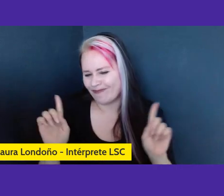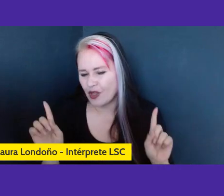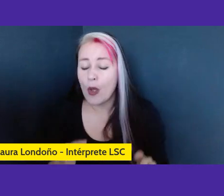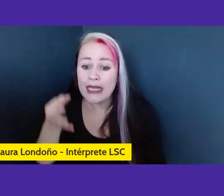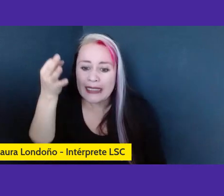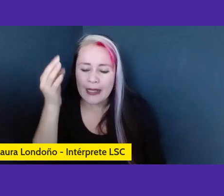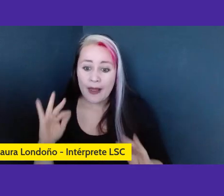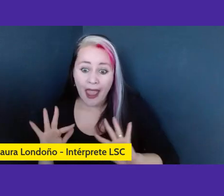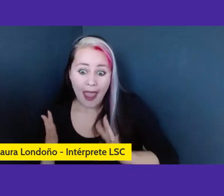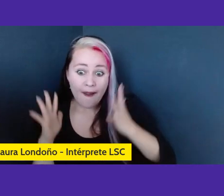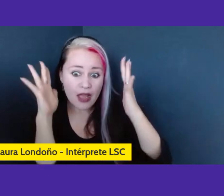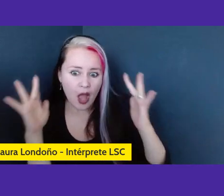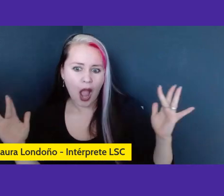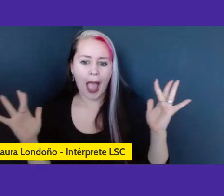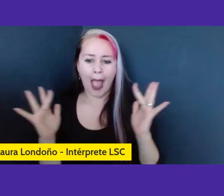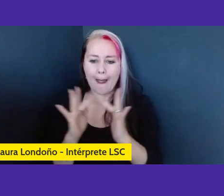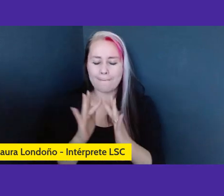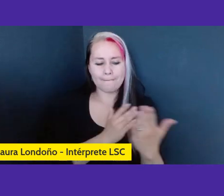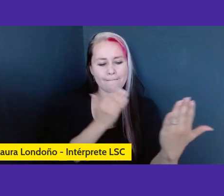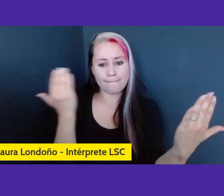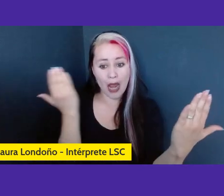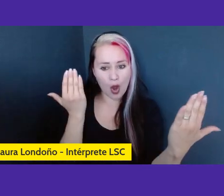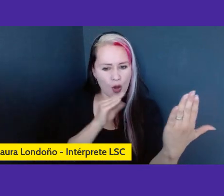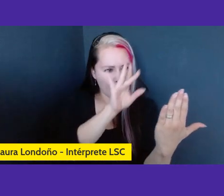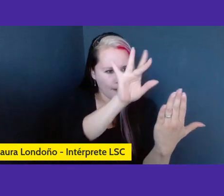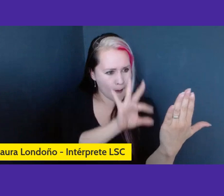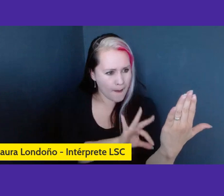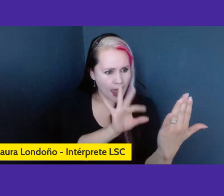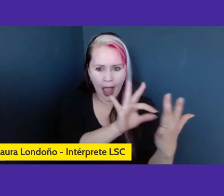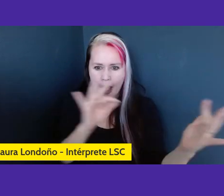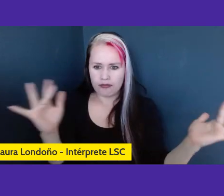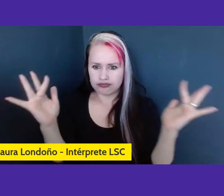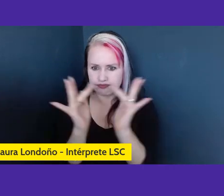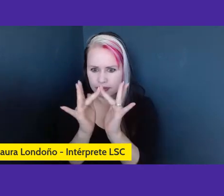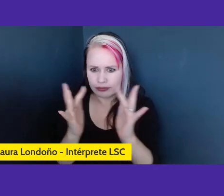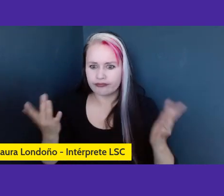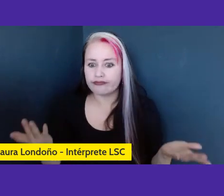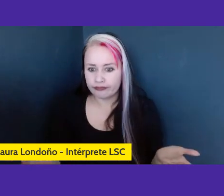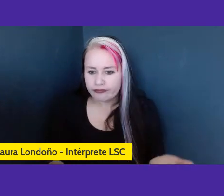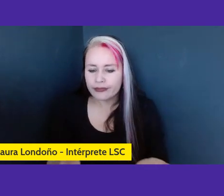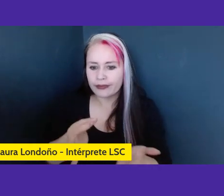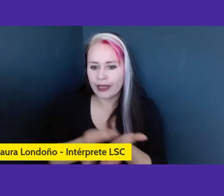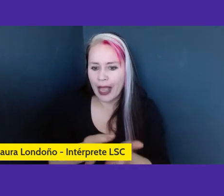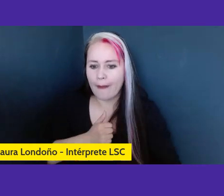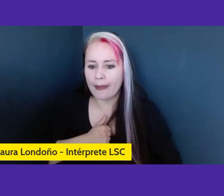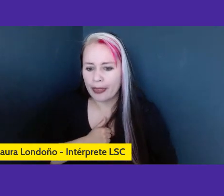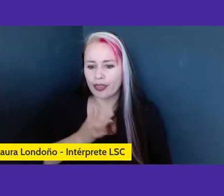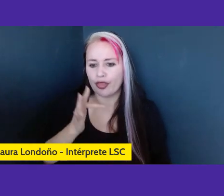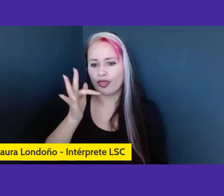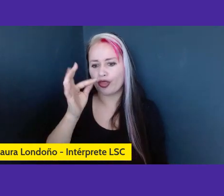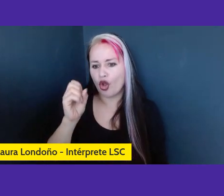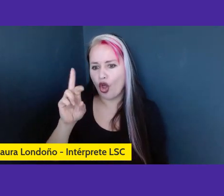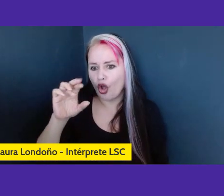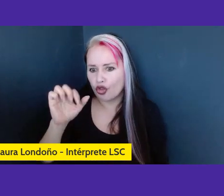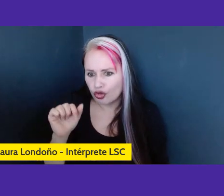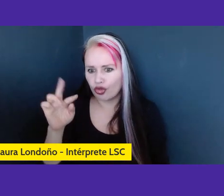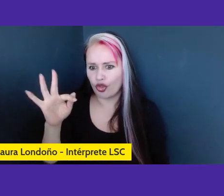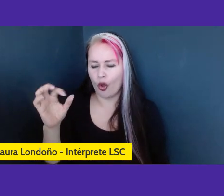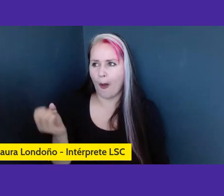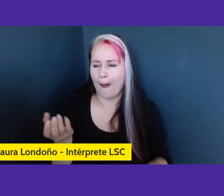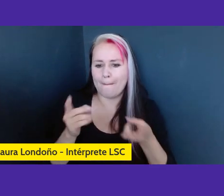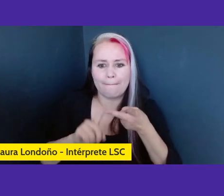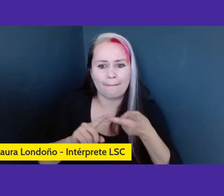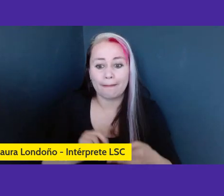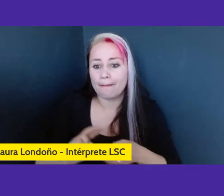los festivales clase A, un Berlín, un San Sebastián, un Cannes, un Toronto, Venecia, no sé, buscar ese estilo. Porque si vos vas primero a un